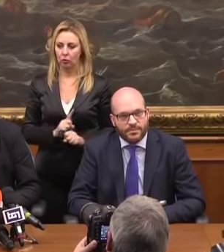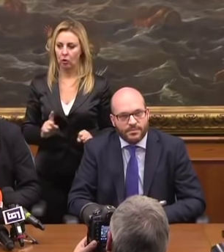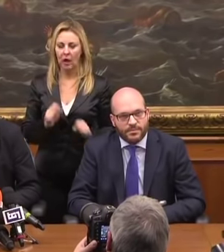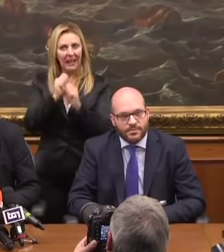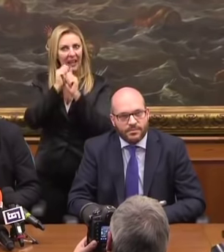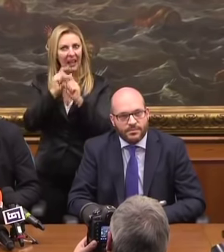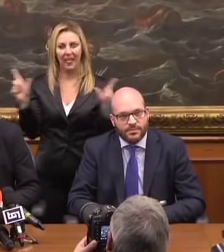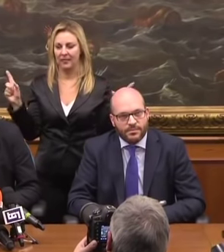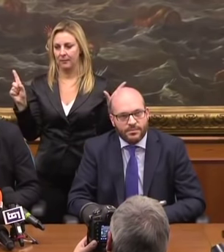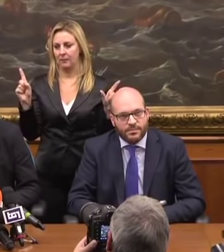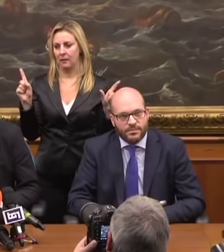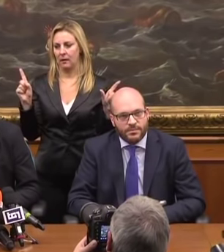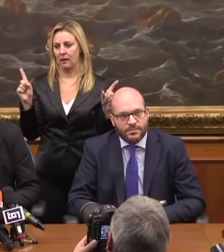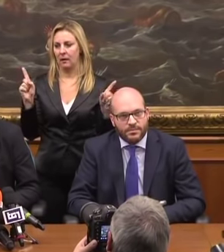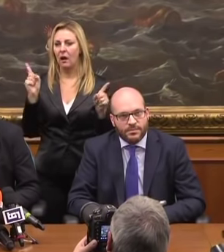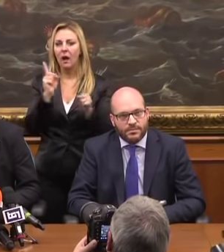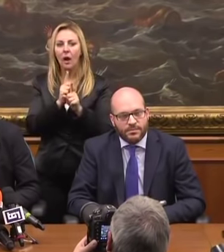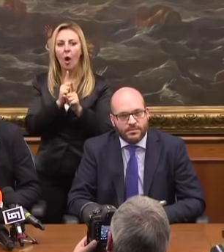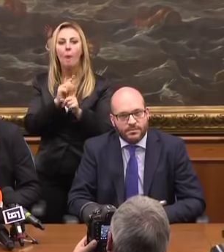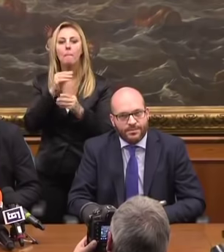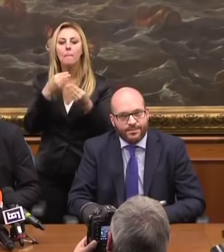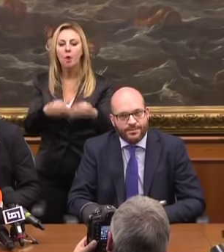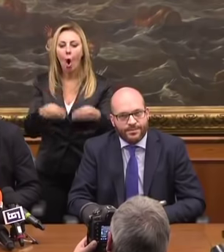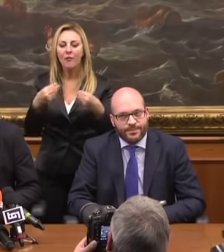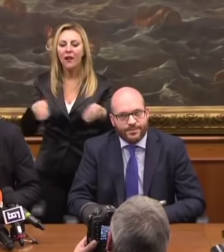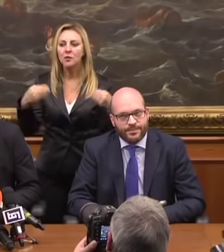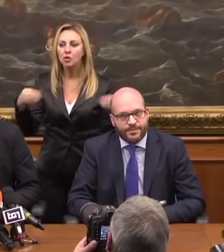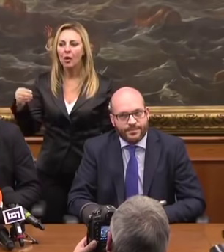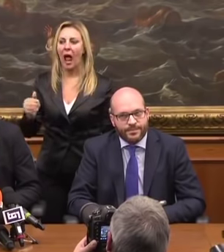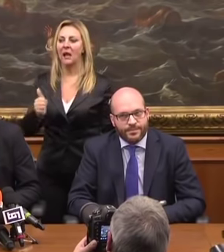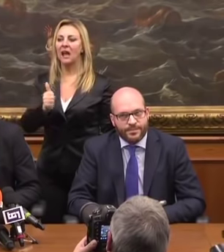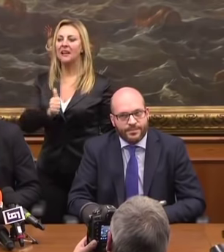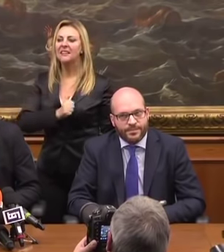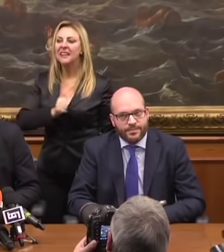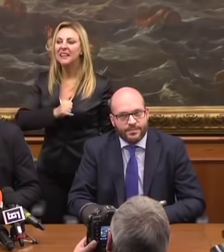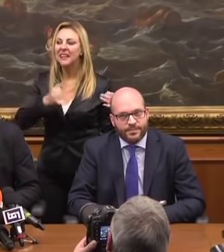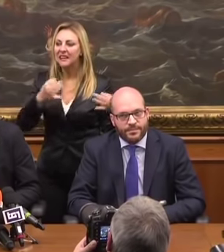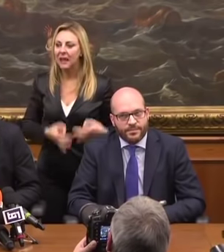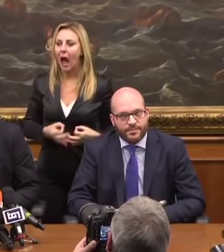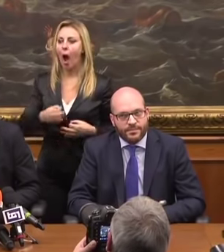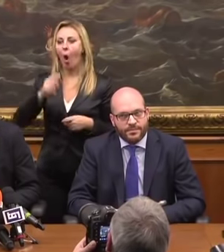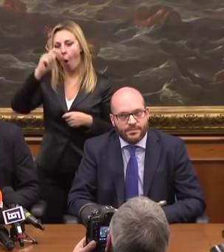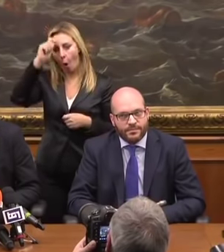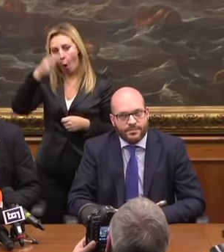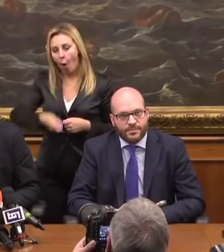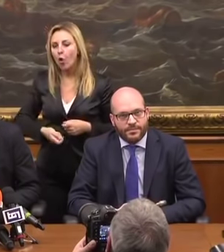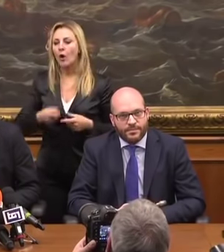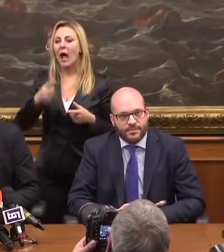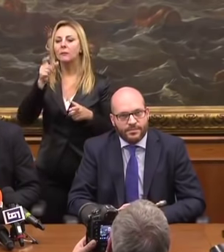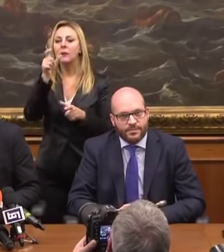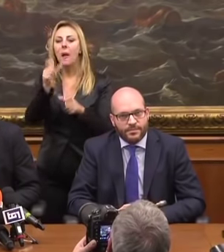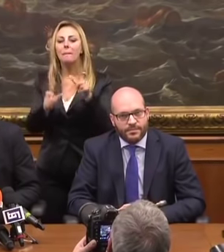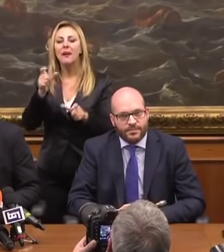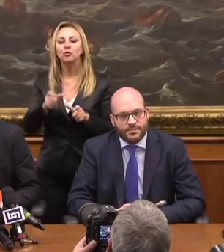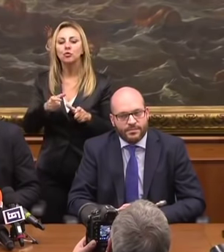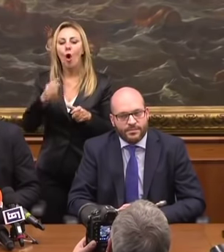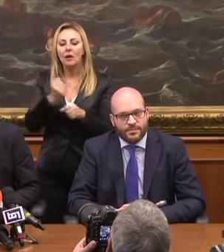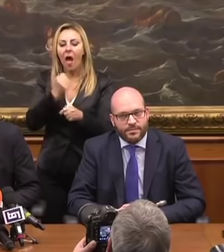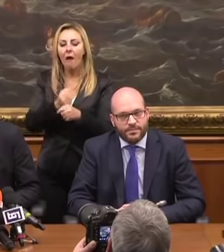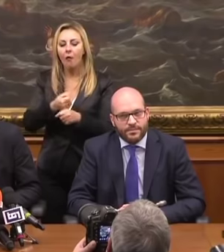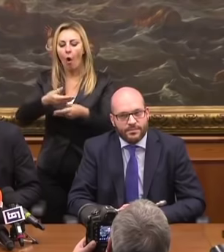che venga messa in discussione la professionalità, la dignità, l'onorabilità e la serietà di chi sta dietro la